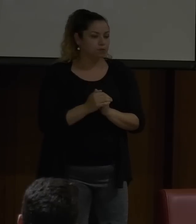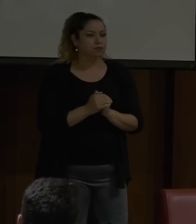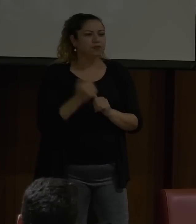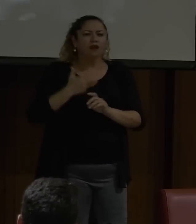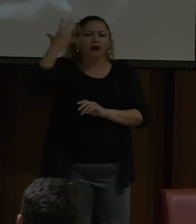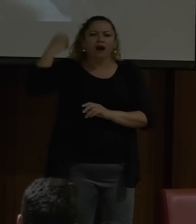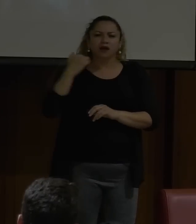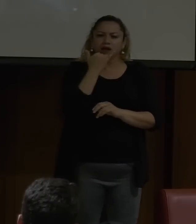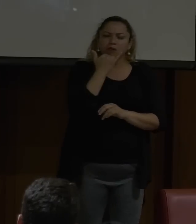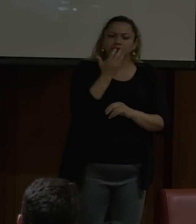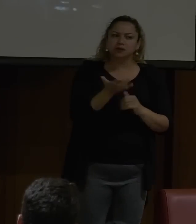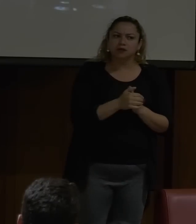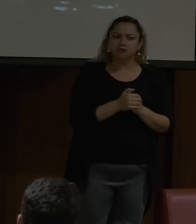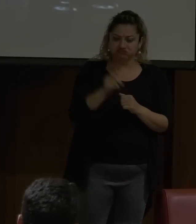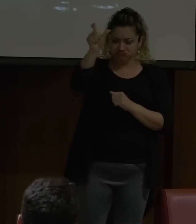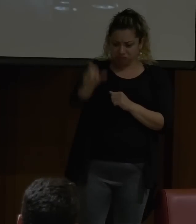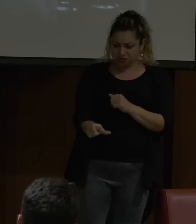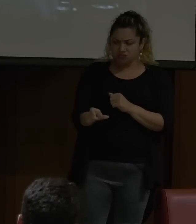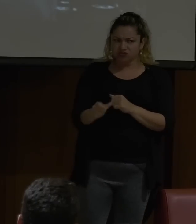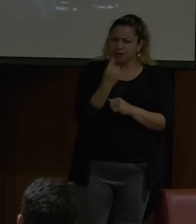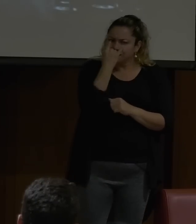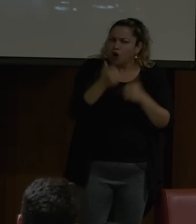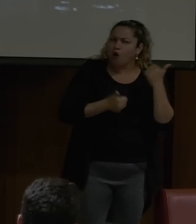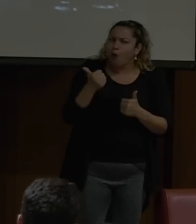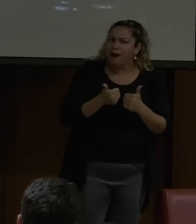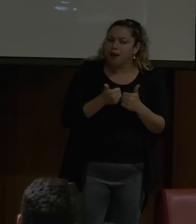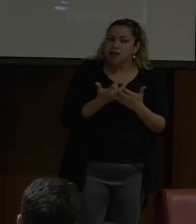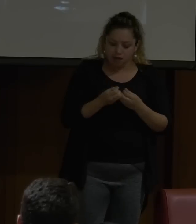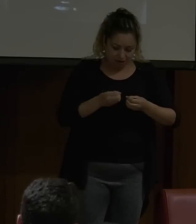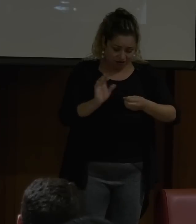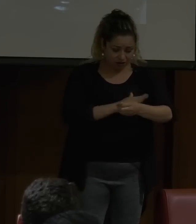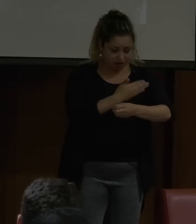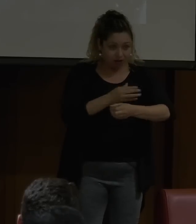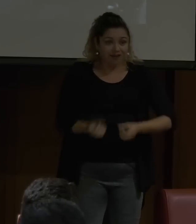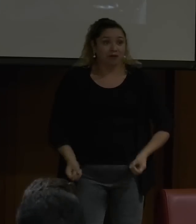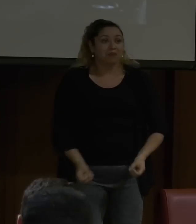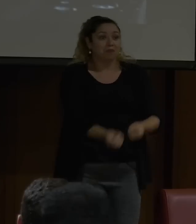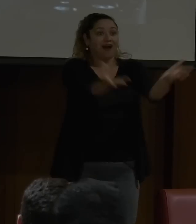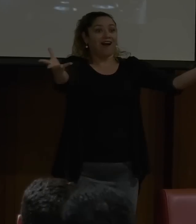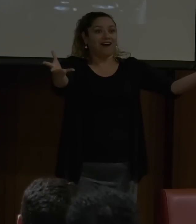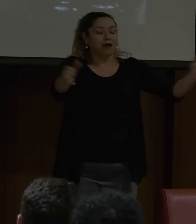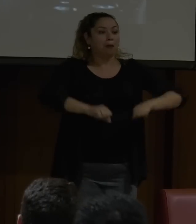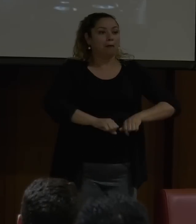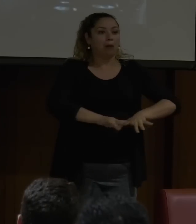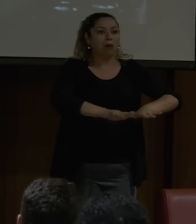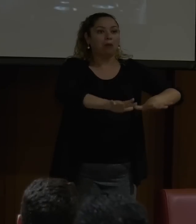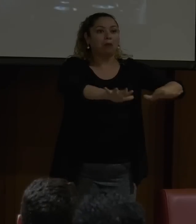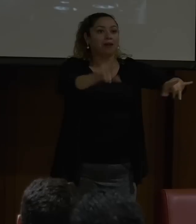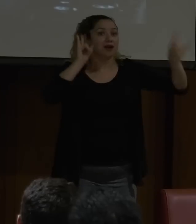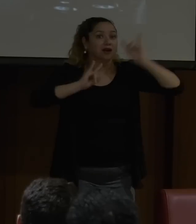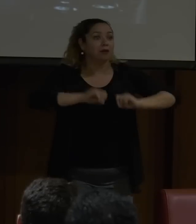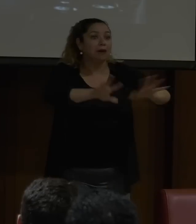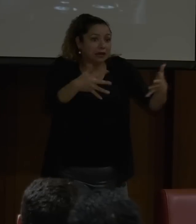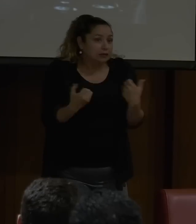de pronto el compositor lo que le interesaba era que su obra se escuchara. y como no había ese apetito comercial,